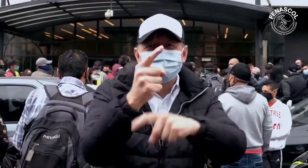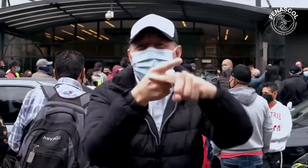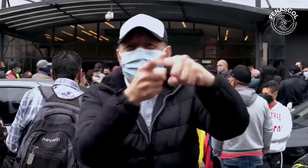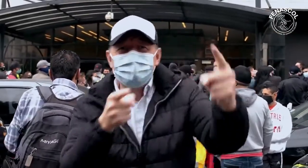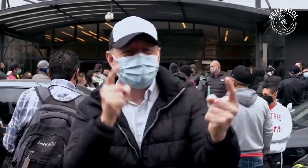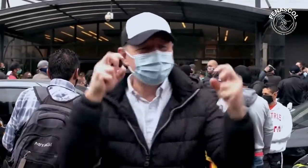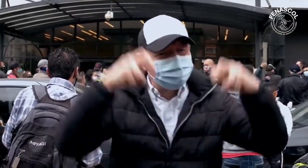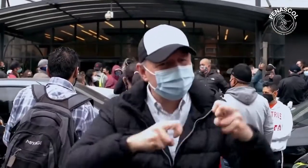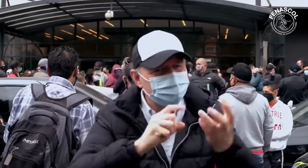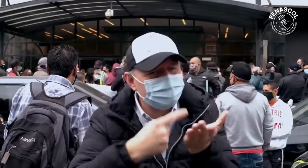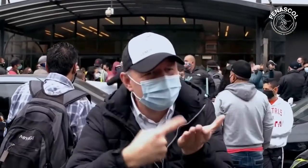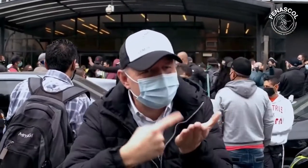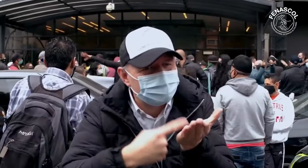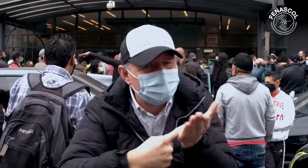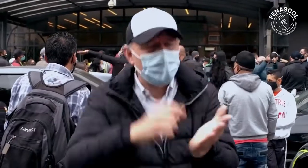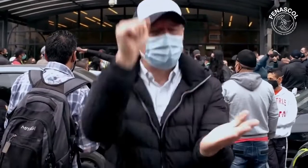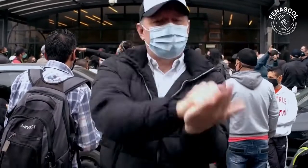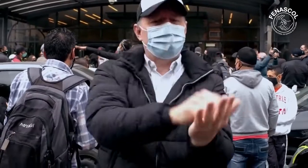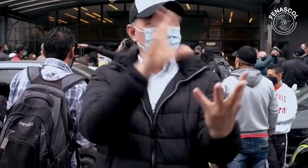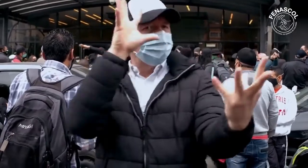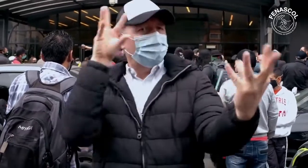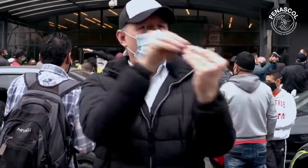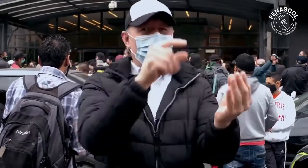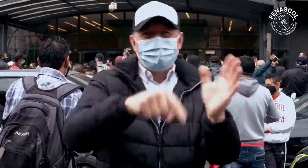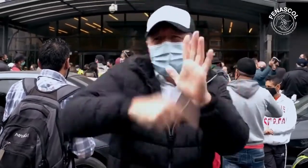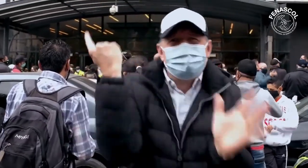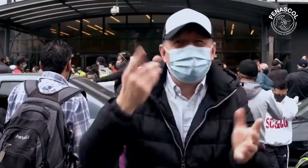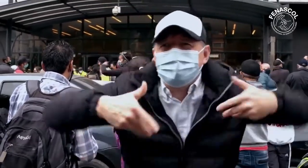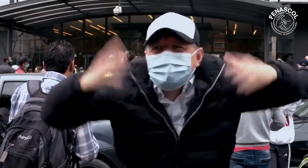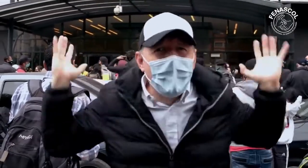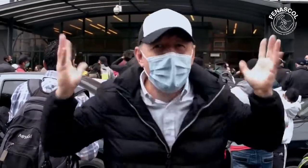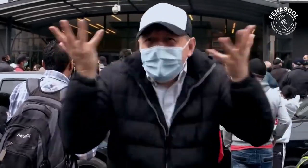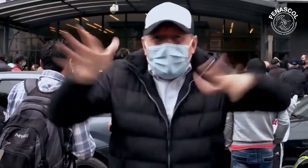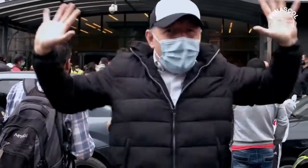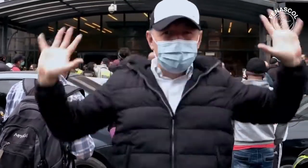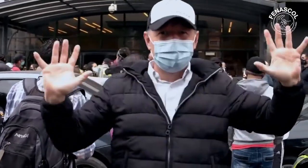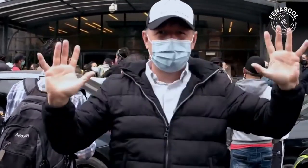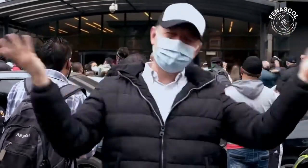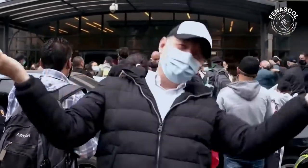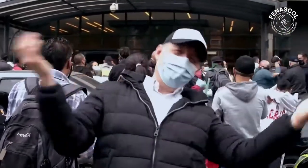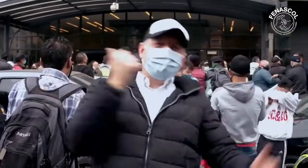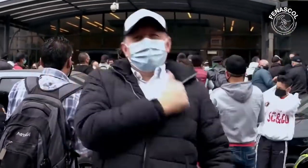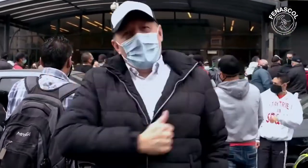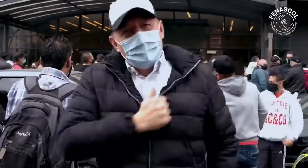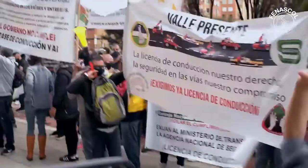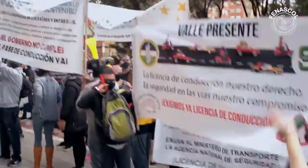Esto solamente se soluciona con que bajen y en una reunión de 30 minutos se solucionen las cosas en un acta.